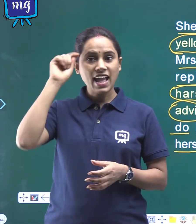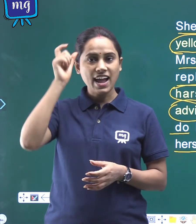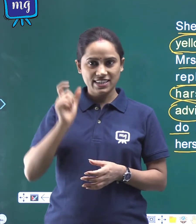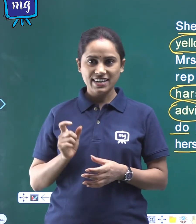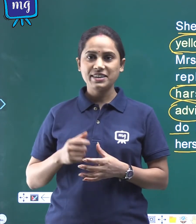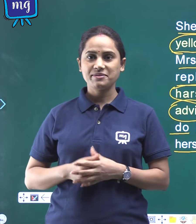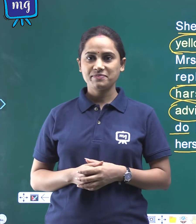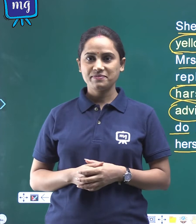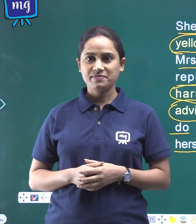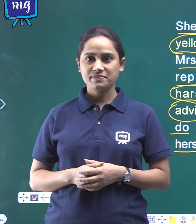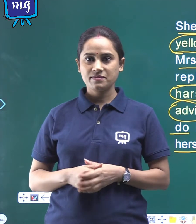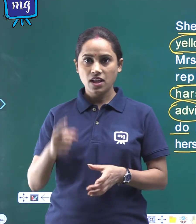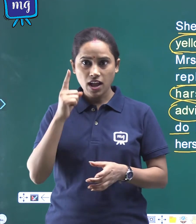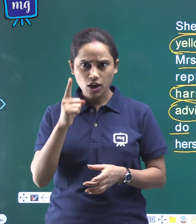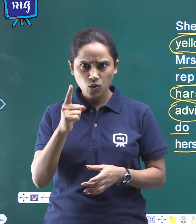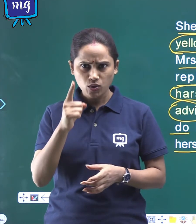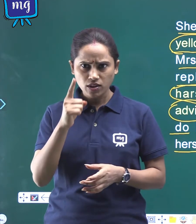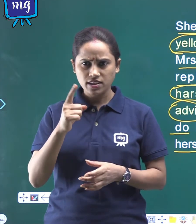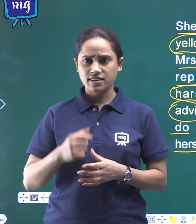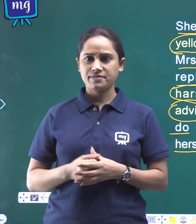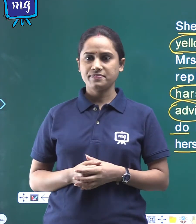Harshly, कठोरता से.